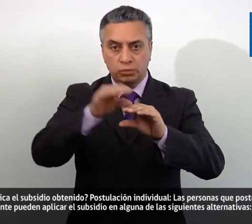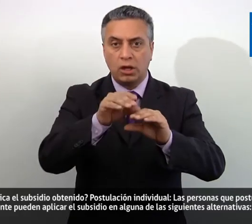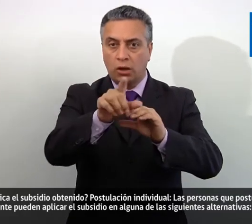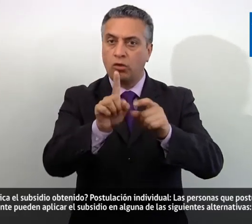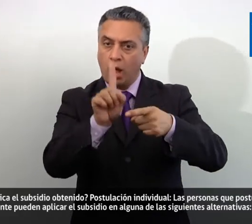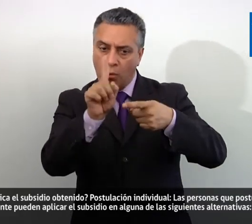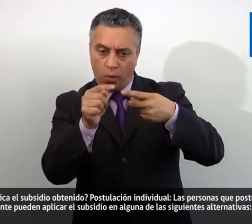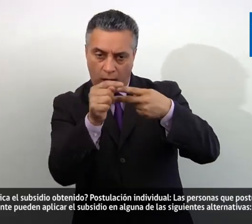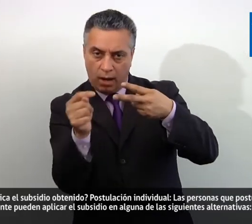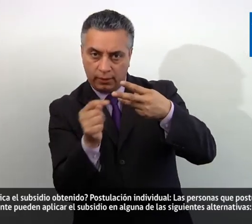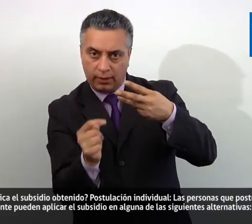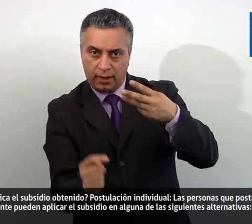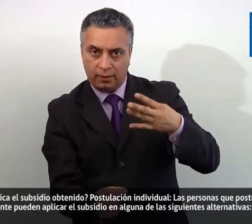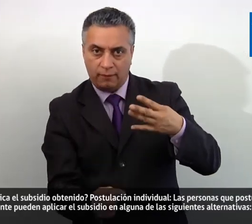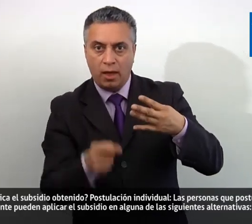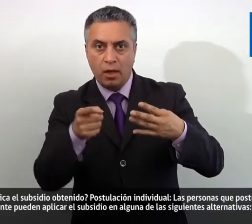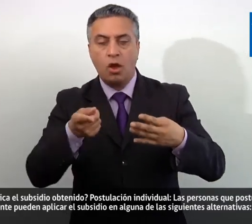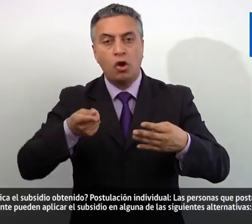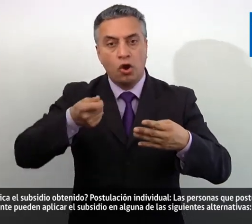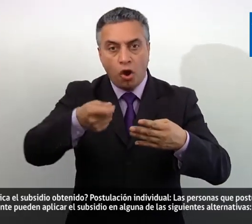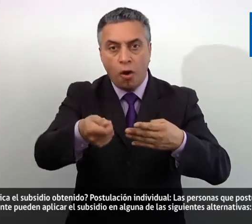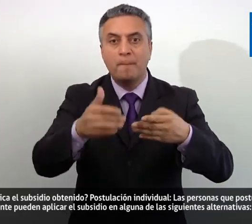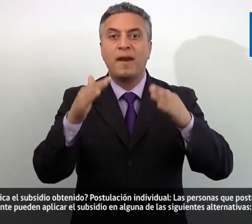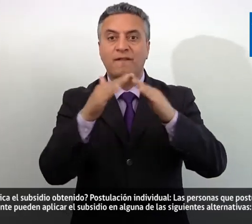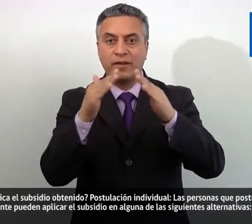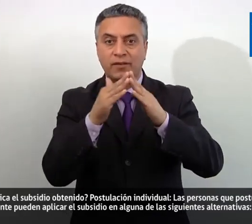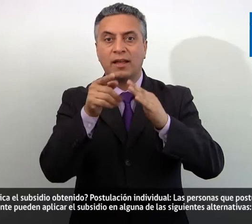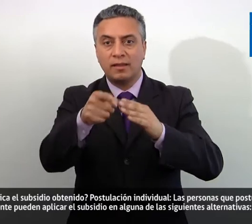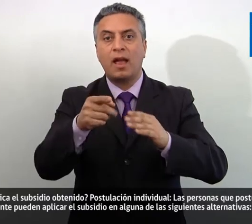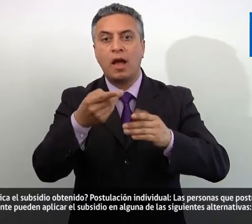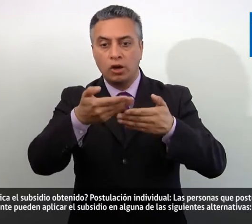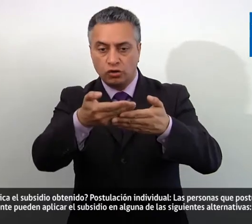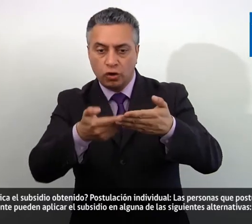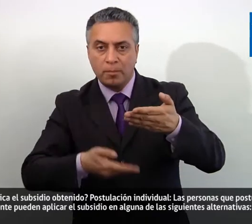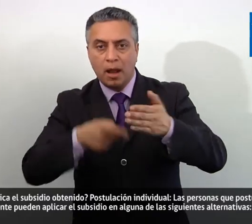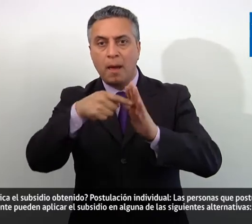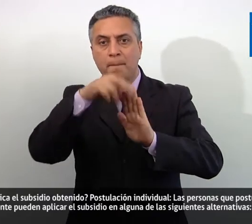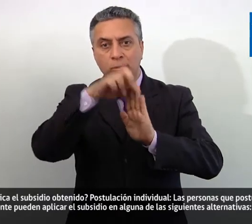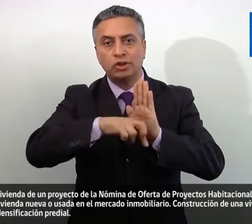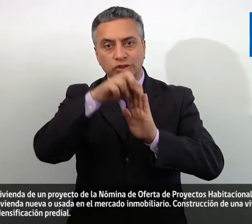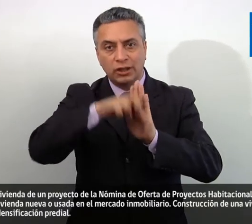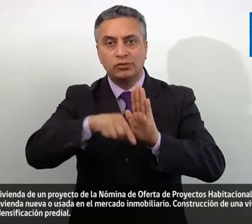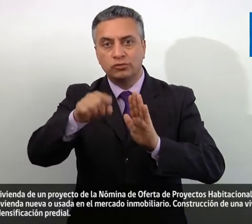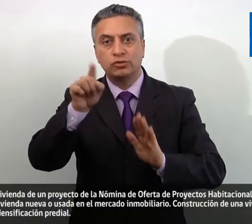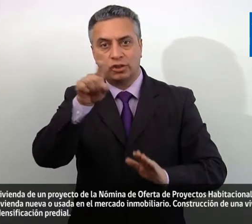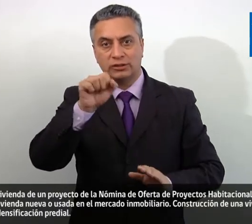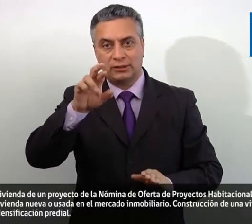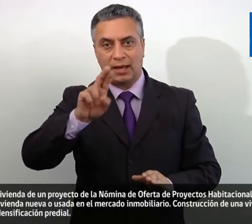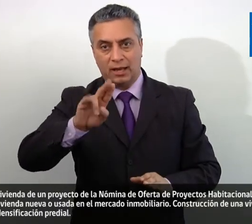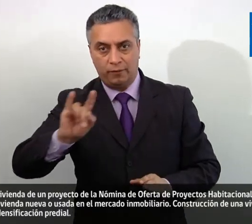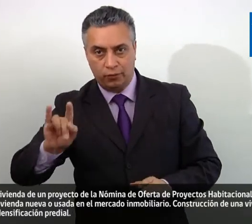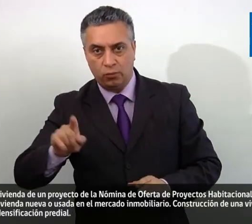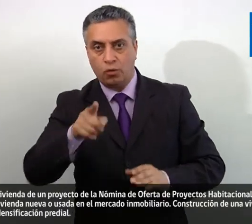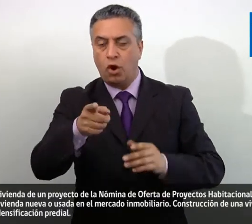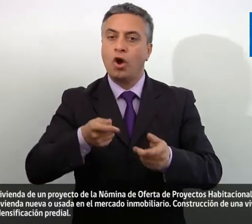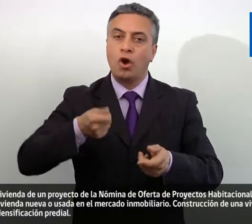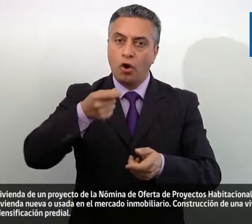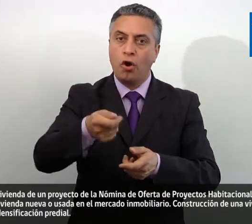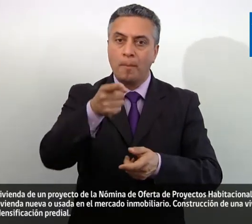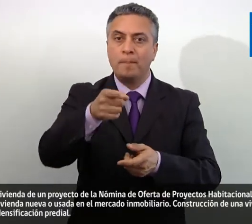personas que postularon individualmente pueden aplicar el subsidio en alguna de las siguientes alternativas. compra de una vivienda en un proyecto de la nómina de oferta